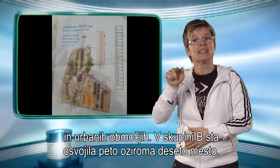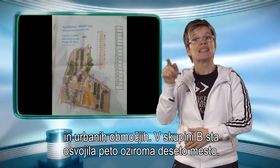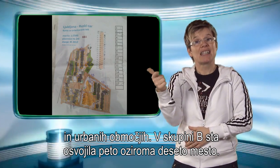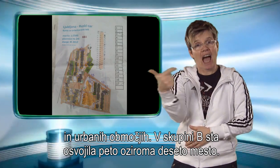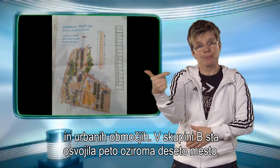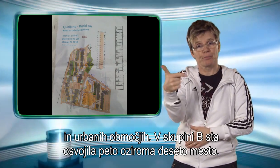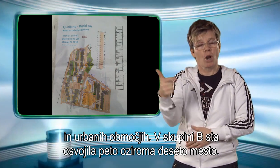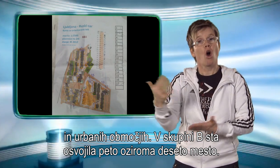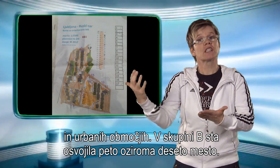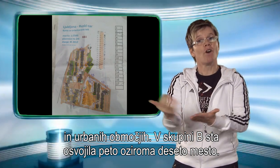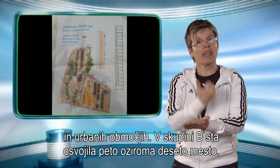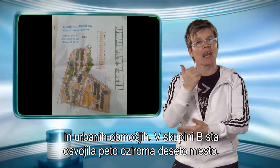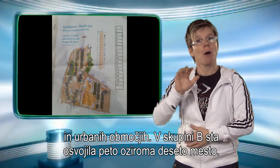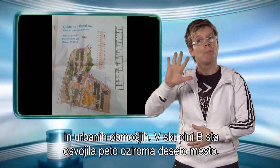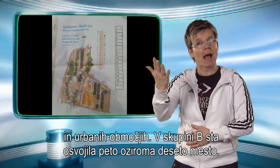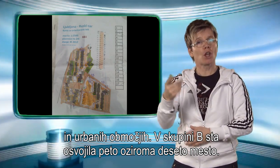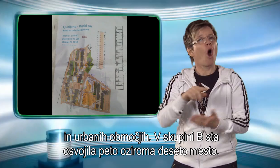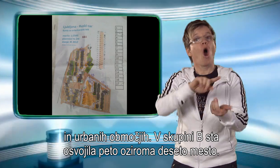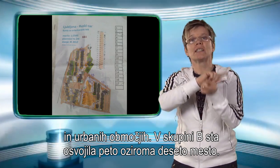osvojila 5. oziroma 10. mesto.